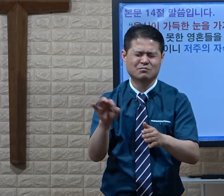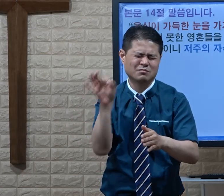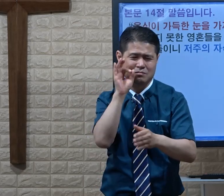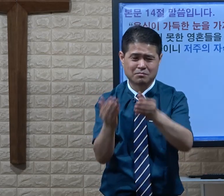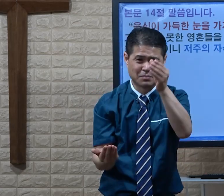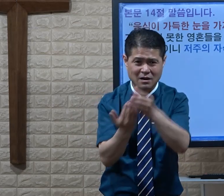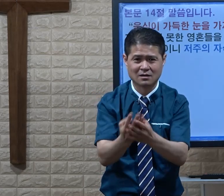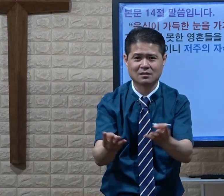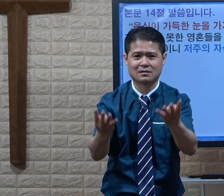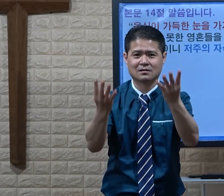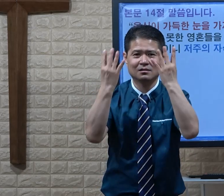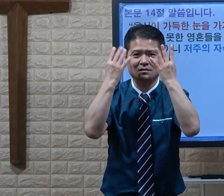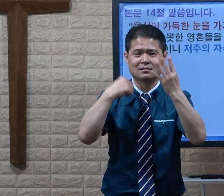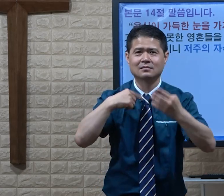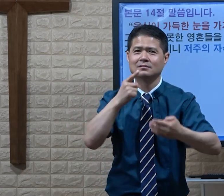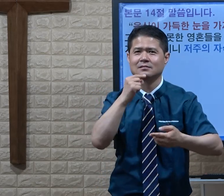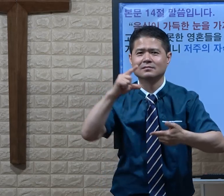우리가 평생에